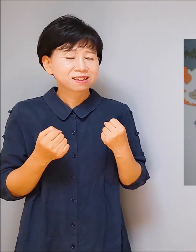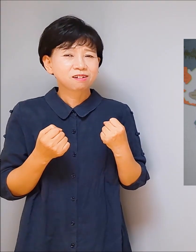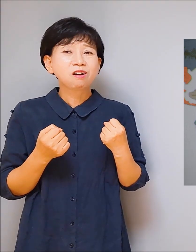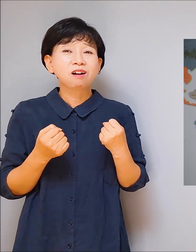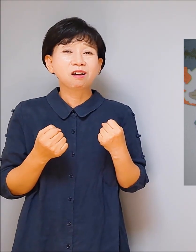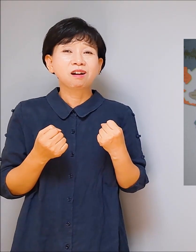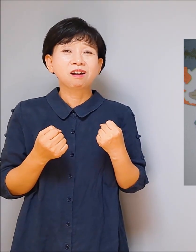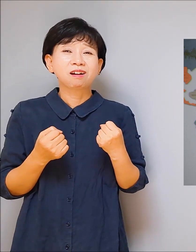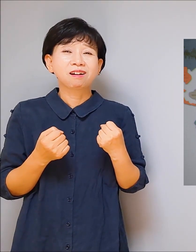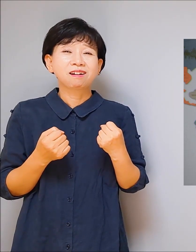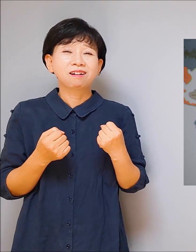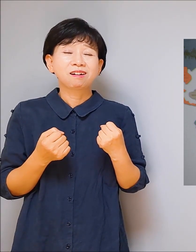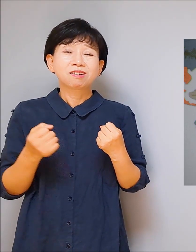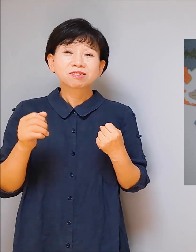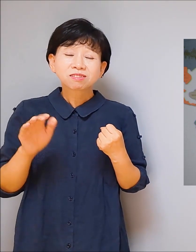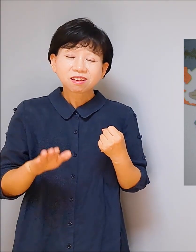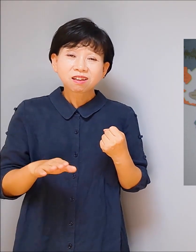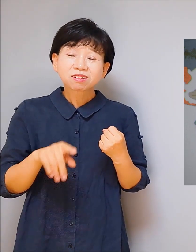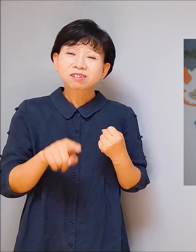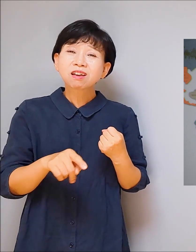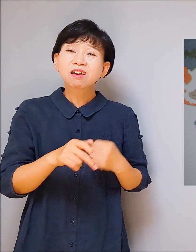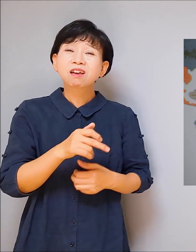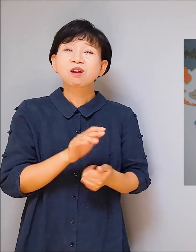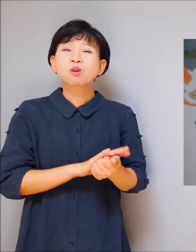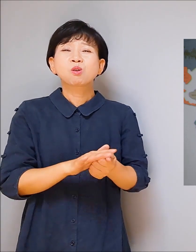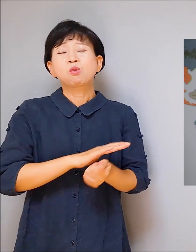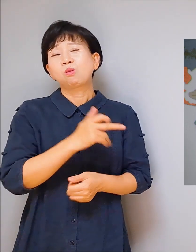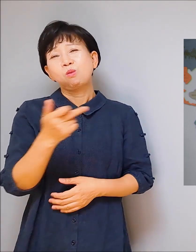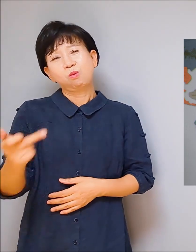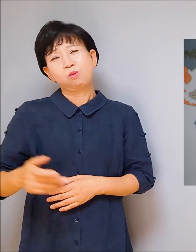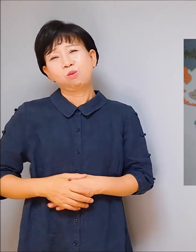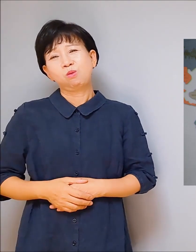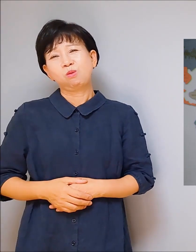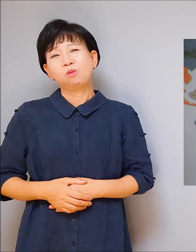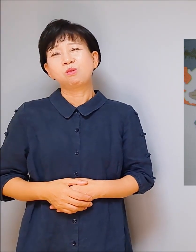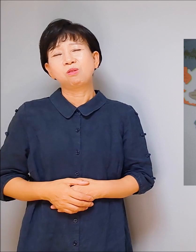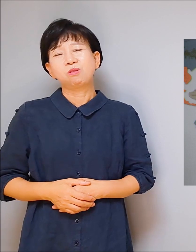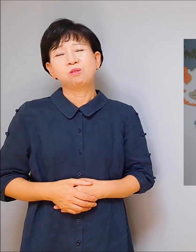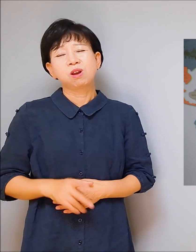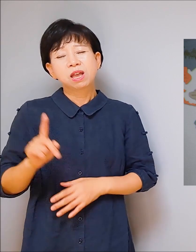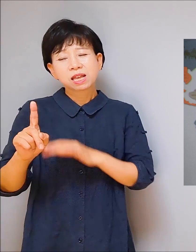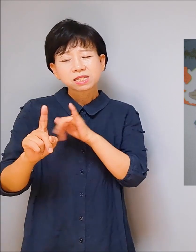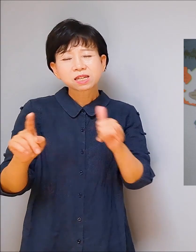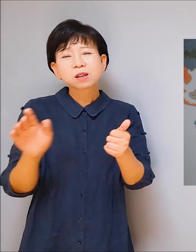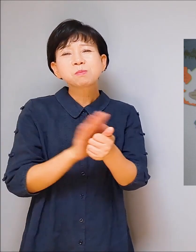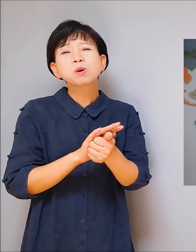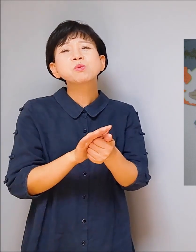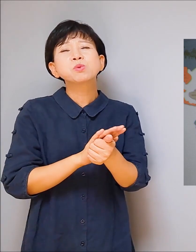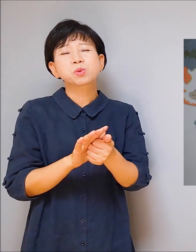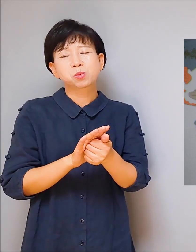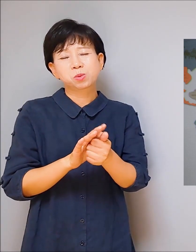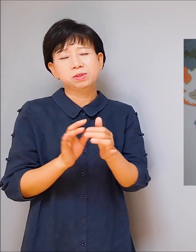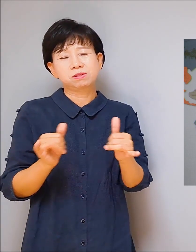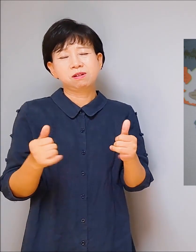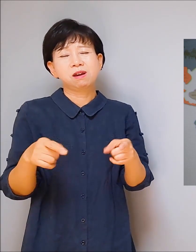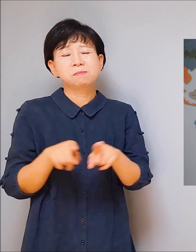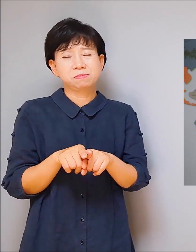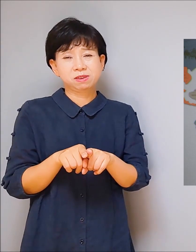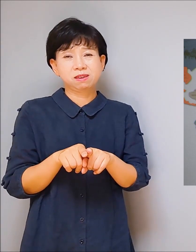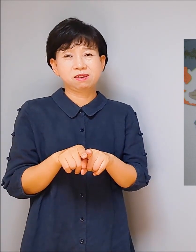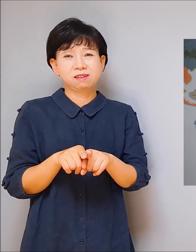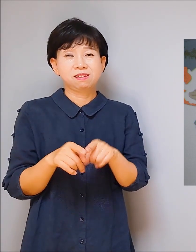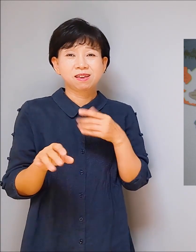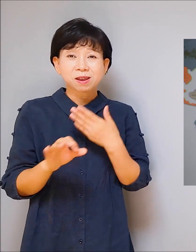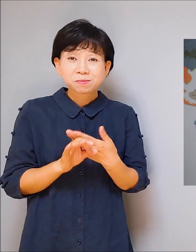것 같잖아요. 그런데 그게 큰 위로가 됩니다. 단 한 사람의 위로자라도 옆에 있으면 그